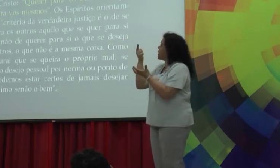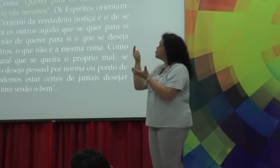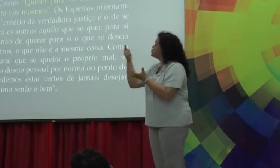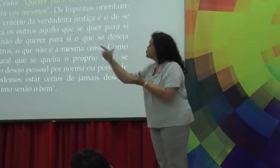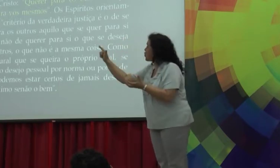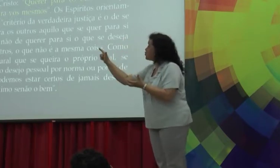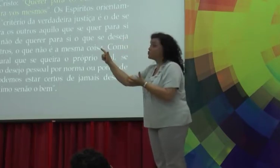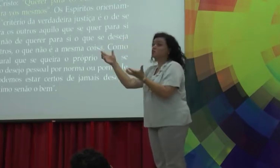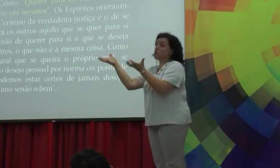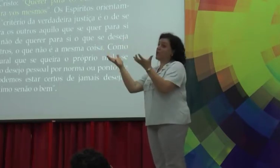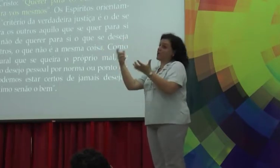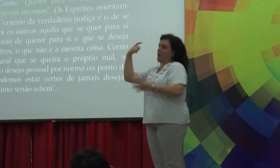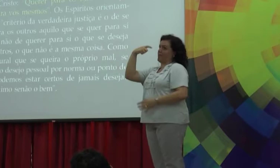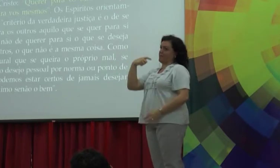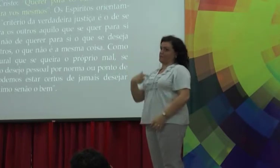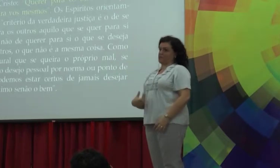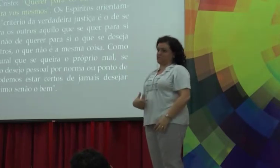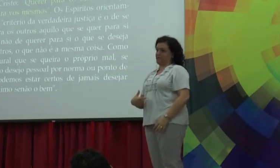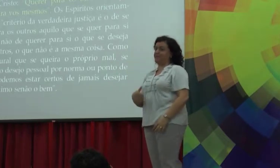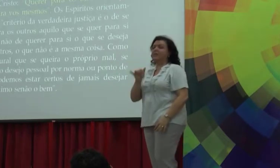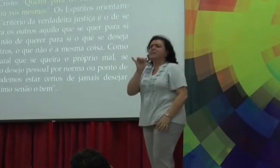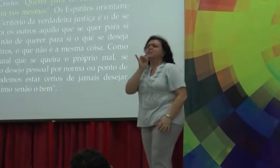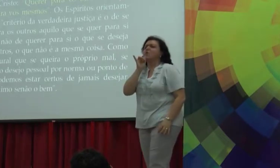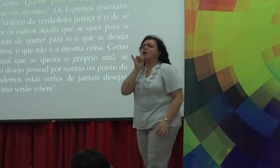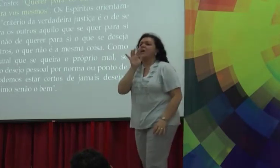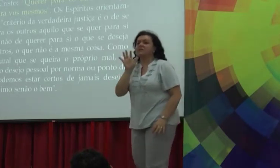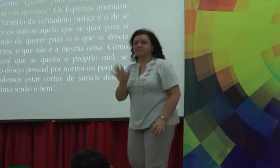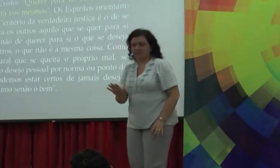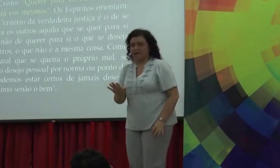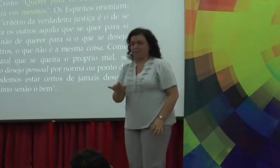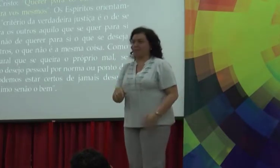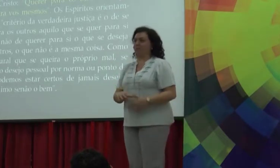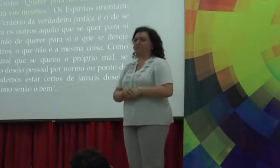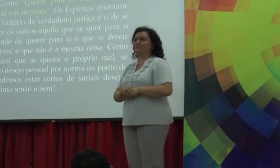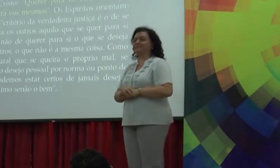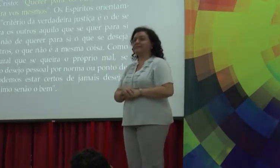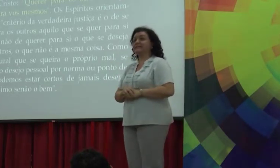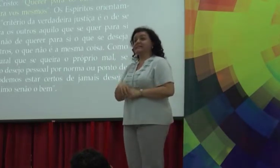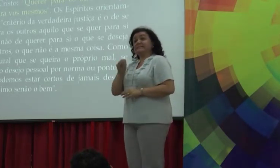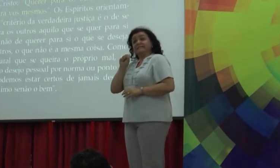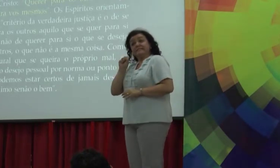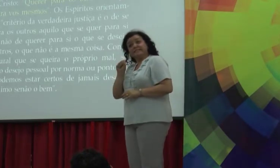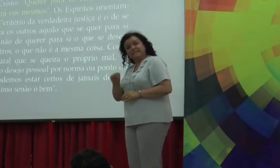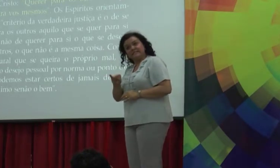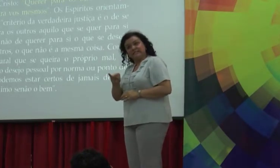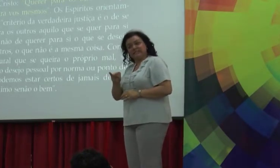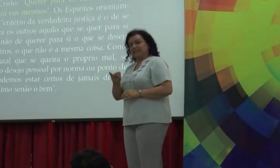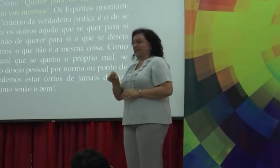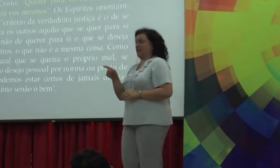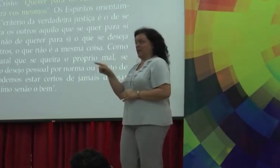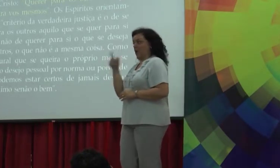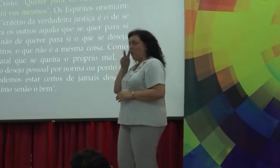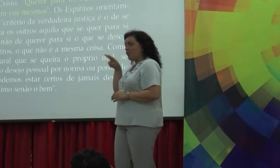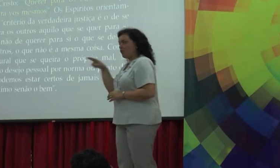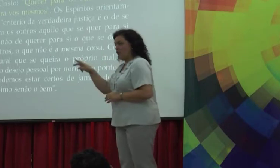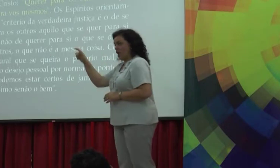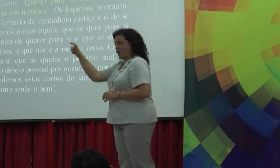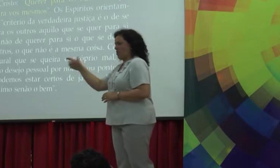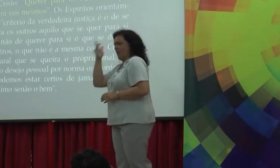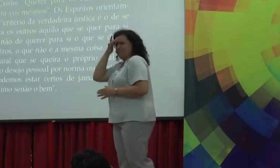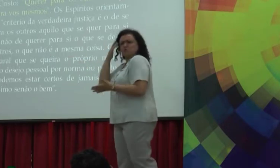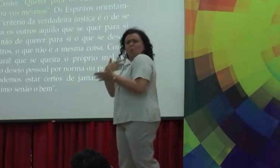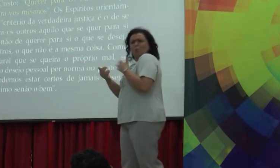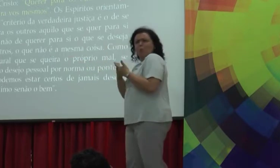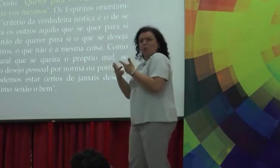A frase amarela, querer para os outros, por exemplo, se